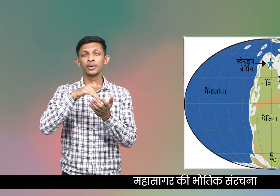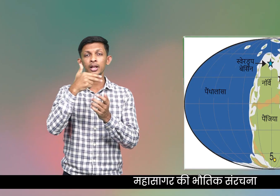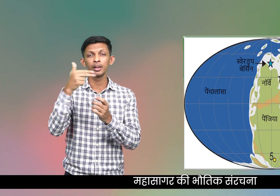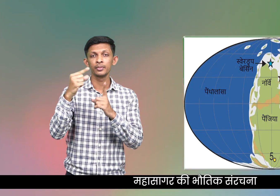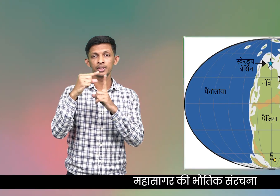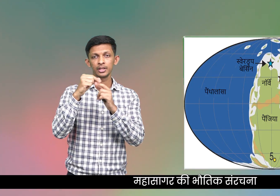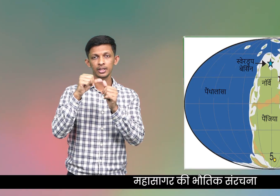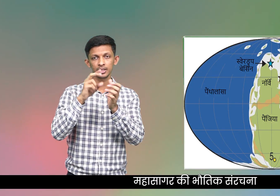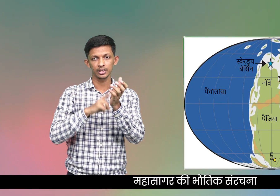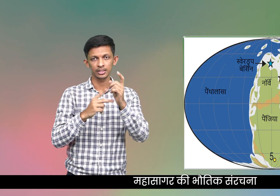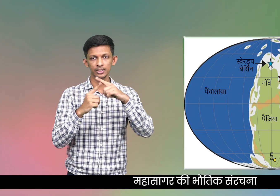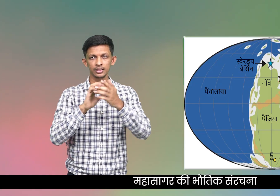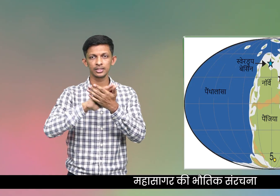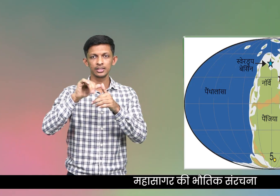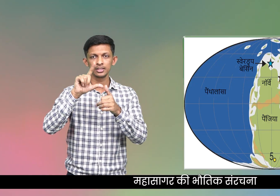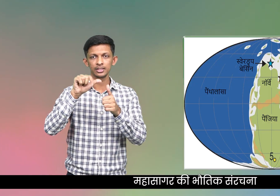महासागर की भौतिक संरचना।